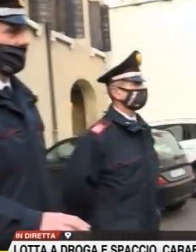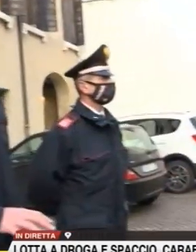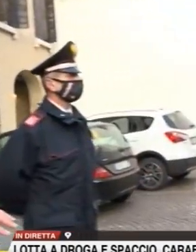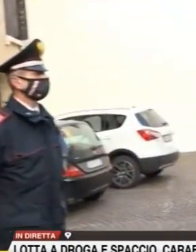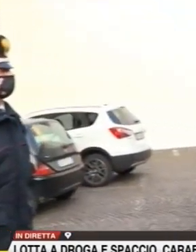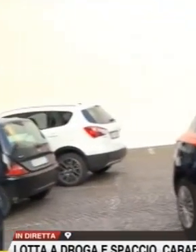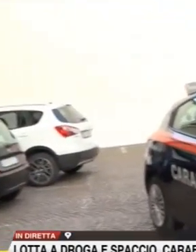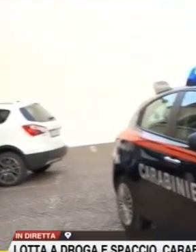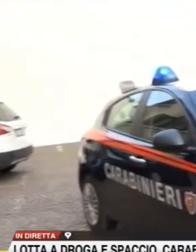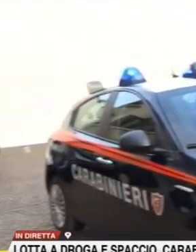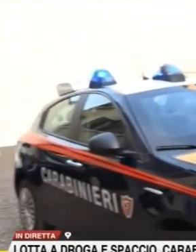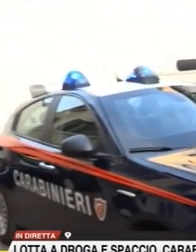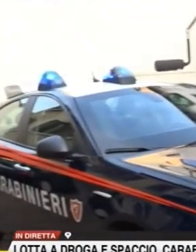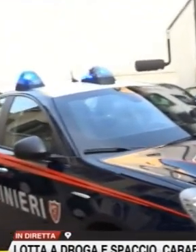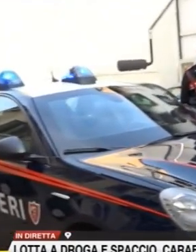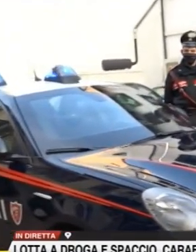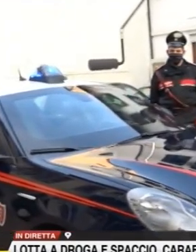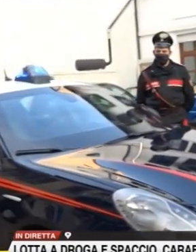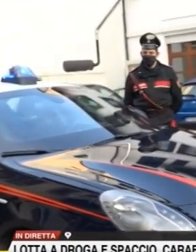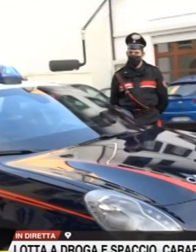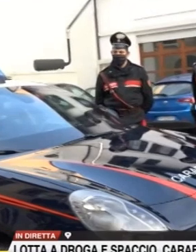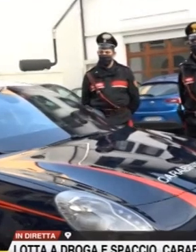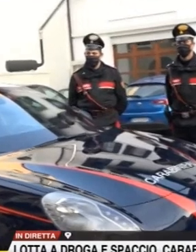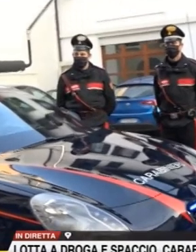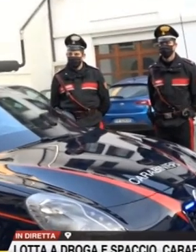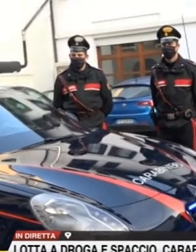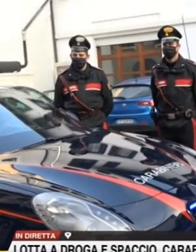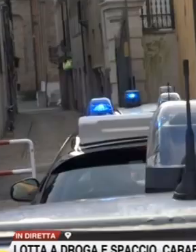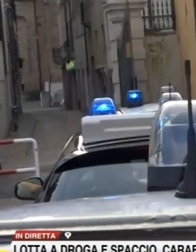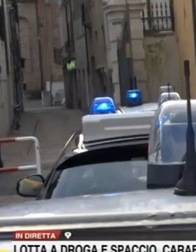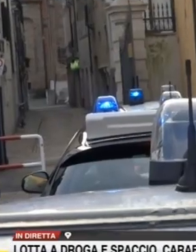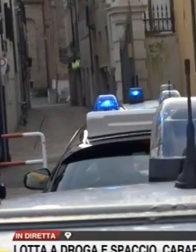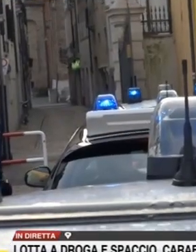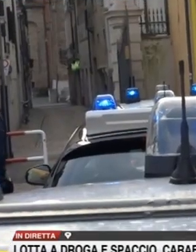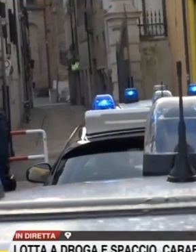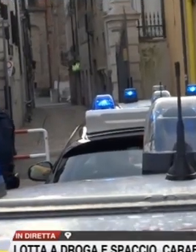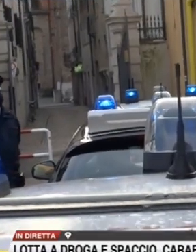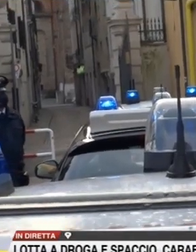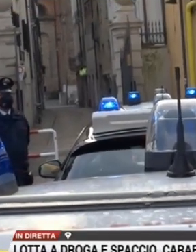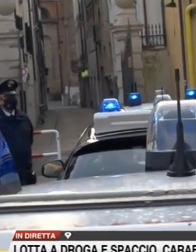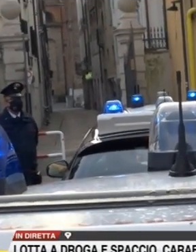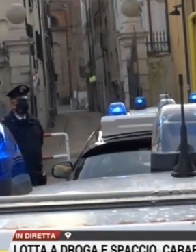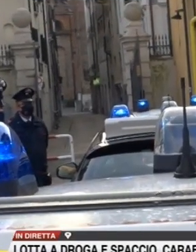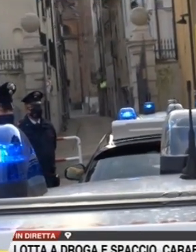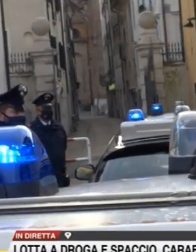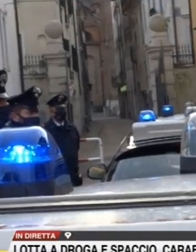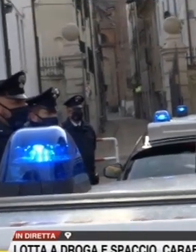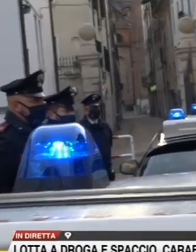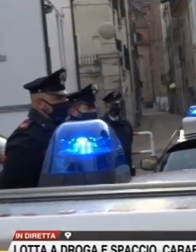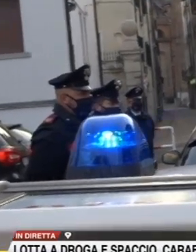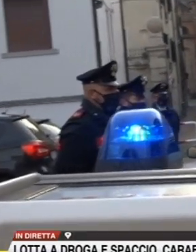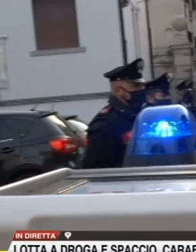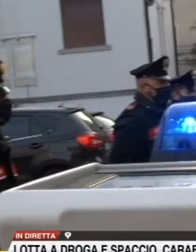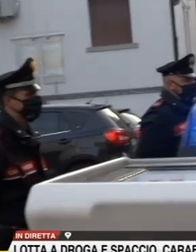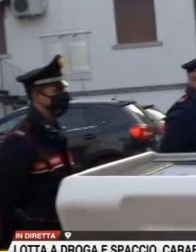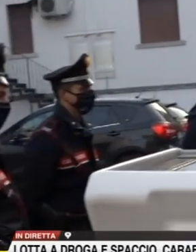poi questo stupefacente. Quindi il nostro sforzo è proprio volto al contrasto di questo